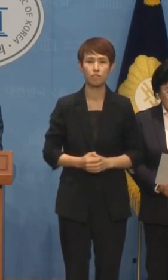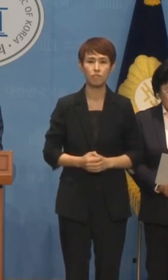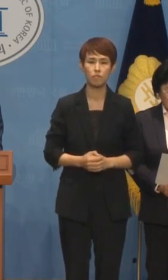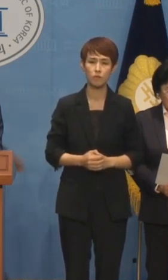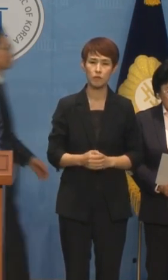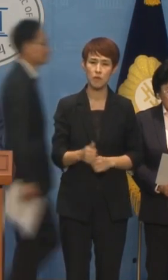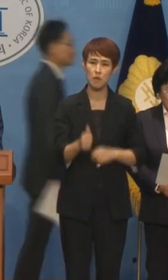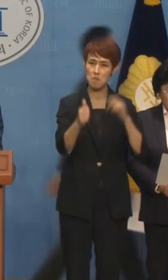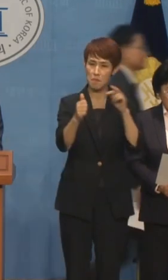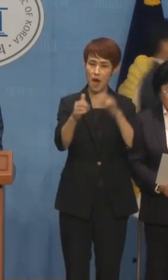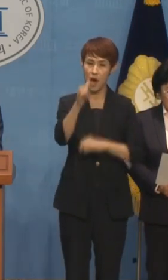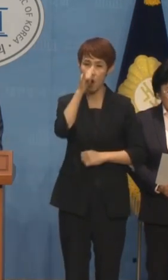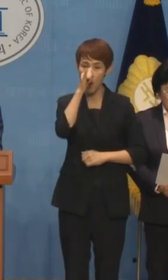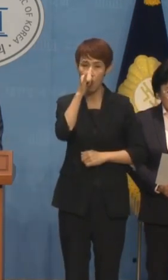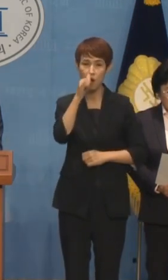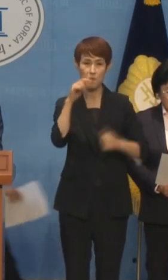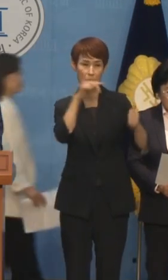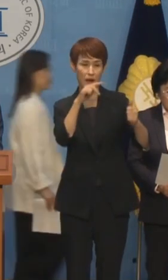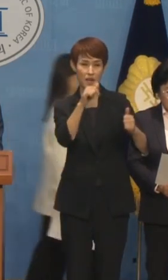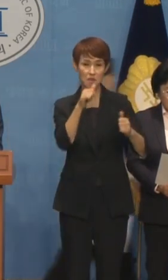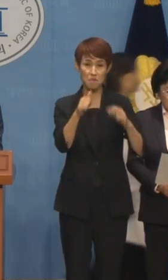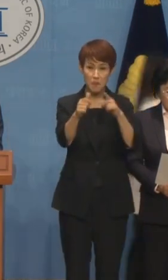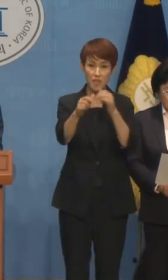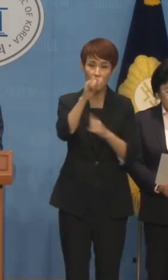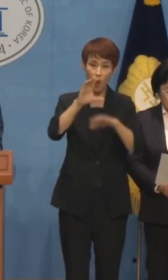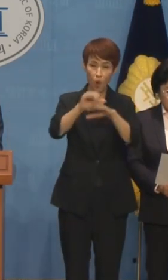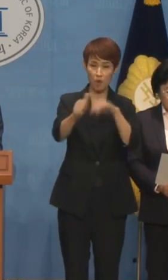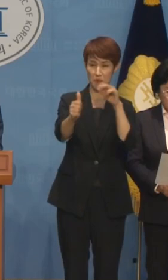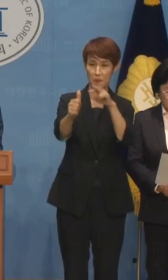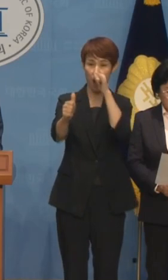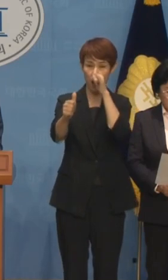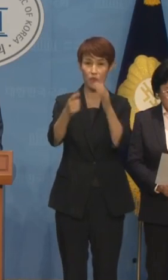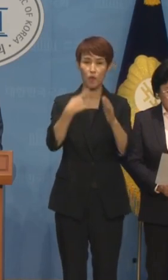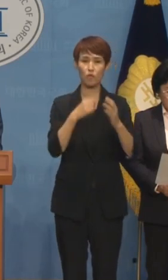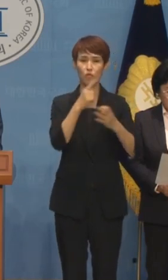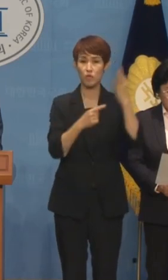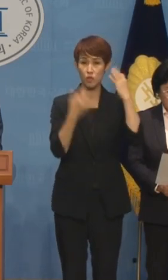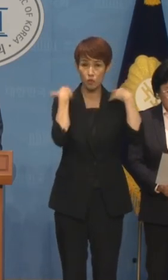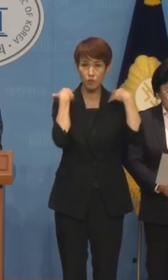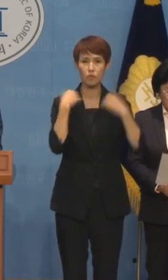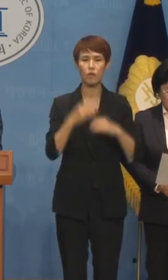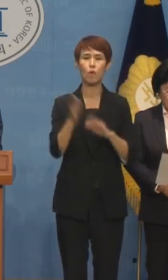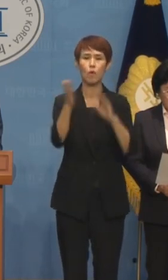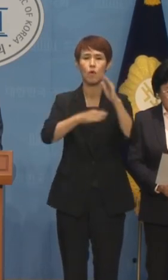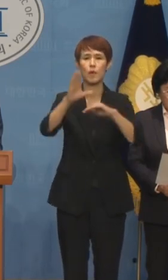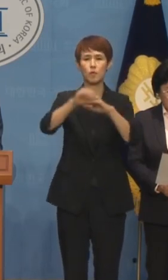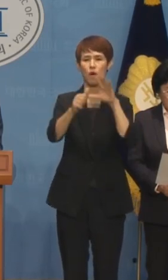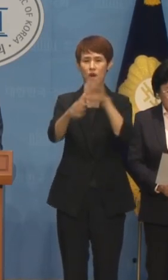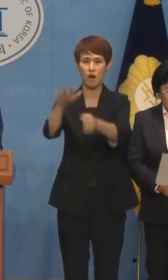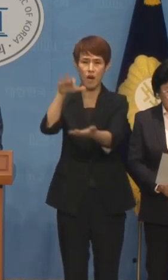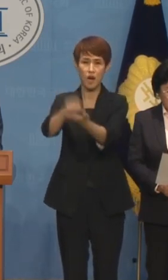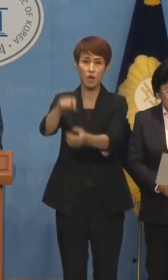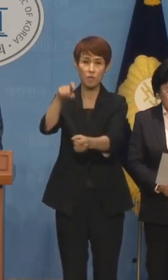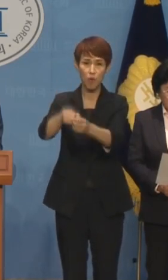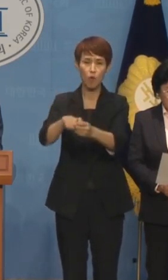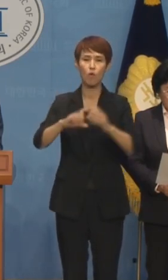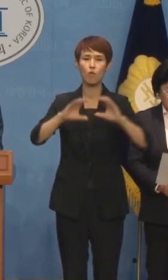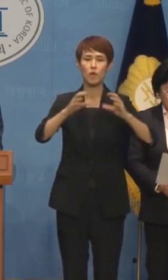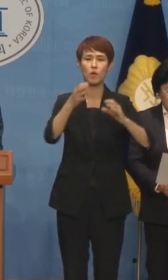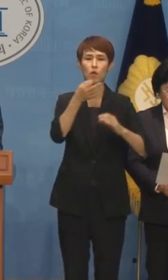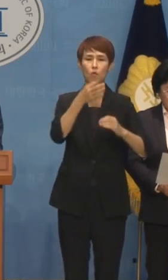탄압을 일삼은 윤석열 정권은 공영방송 장악을 위해 국민권익위원회,